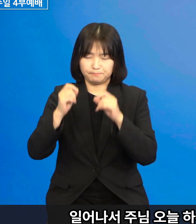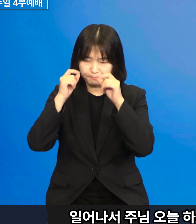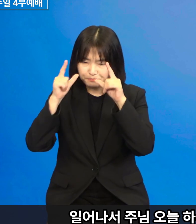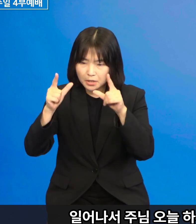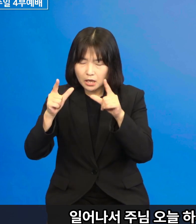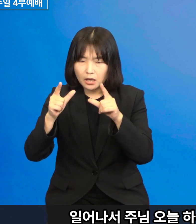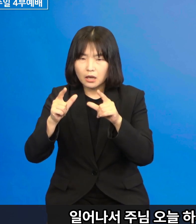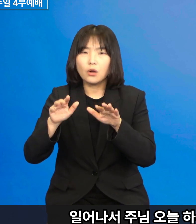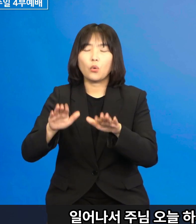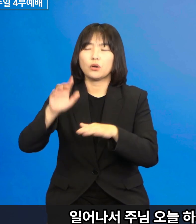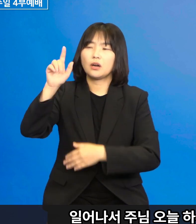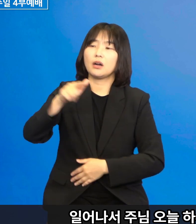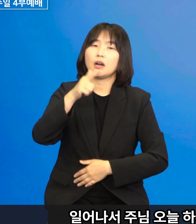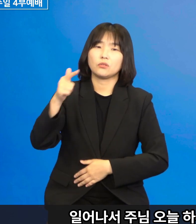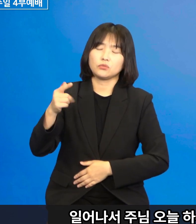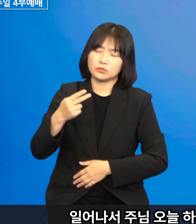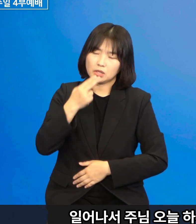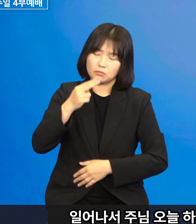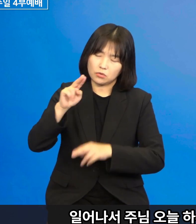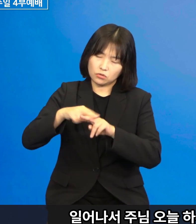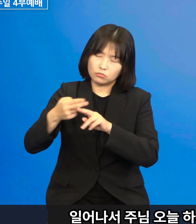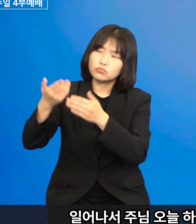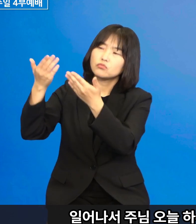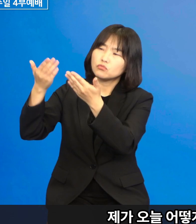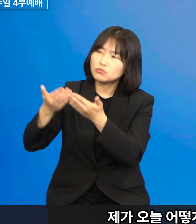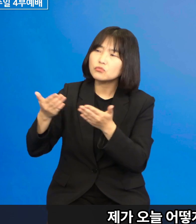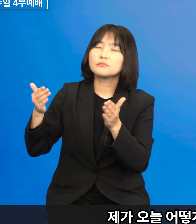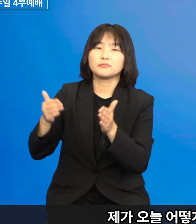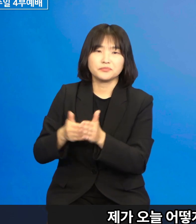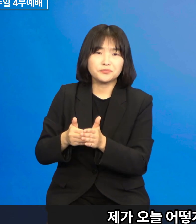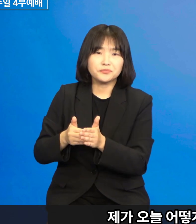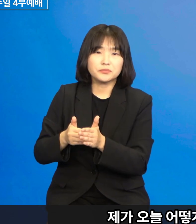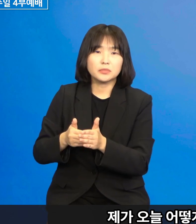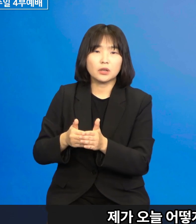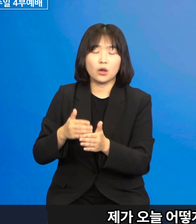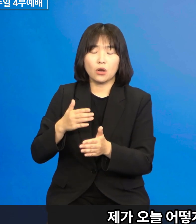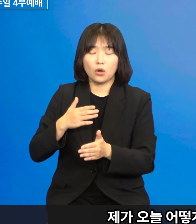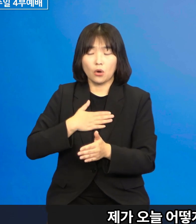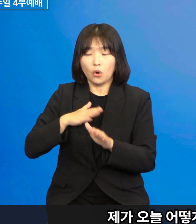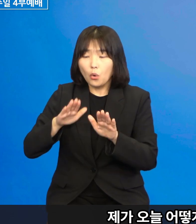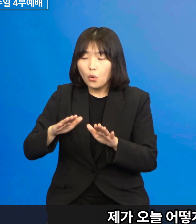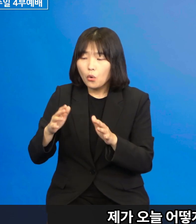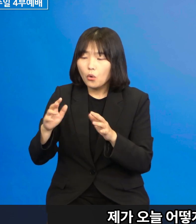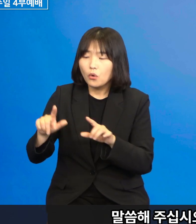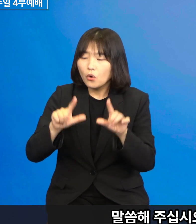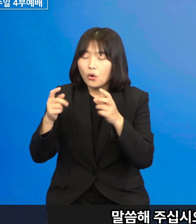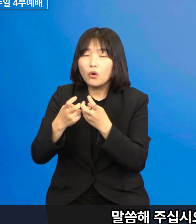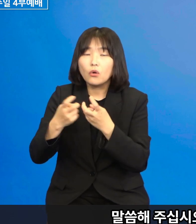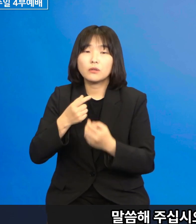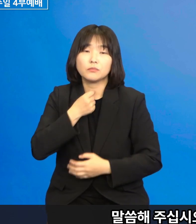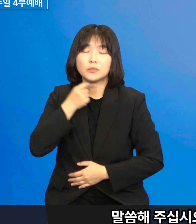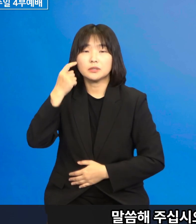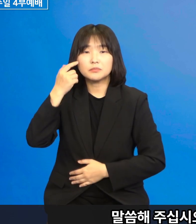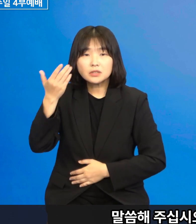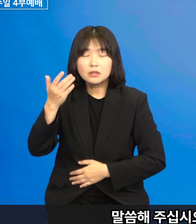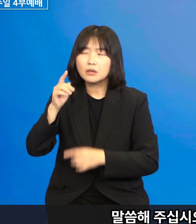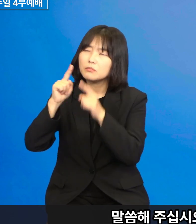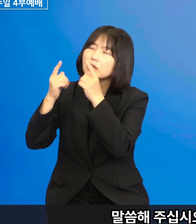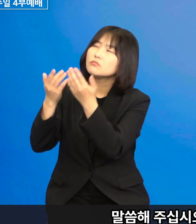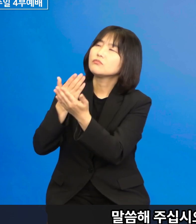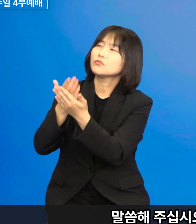하루 생명을 선물로 주셨습니다. 제가 오늘 어떻게 살기를 원하십니까? 말씀해